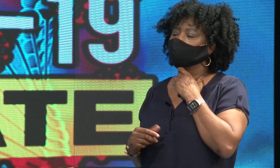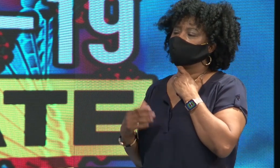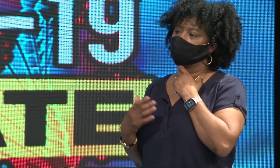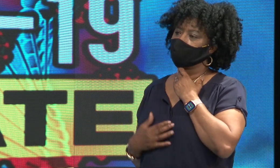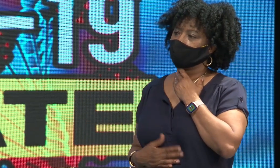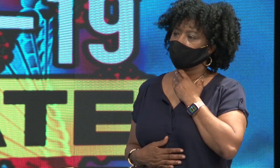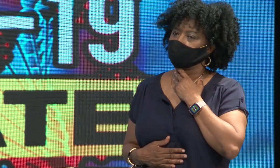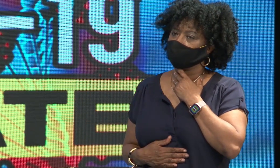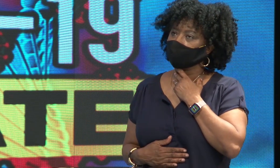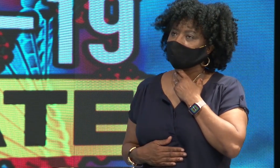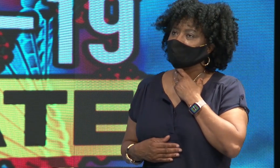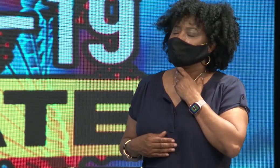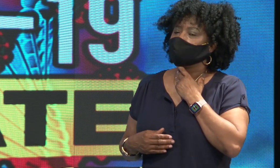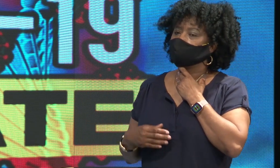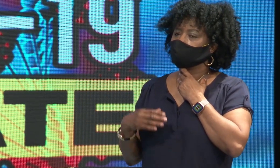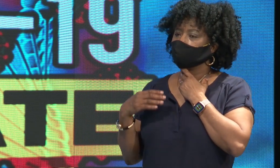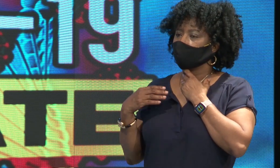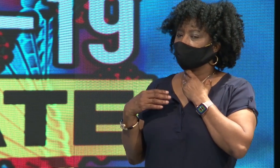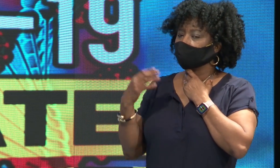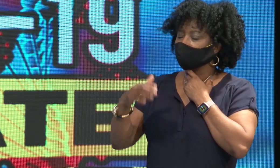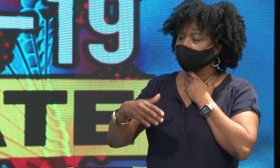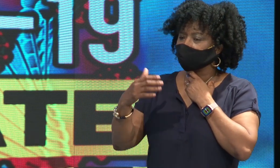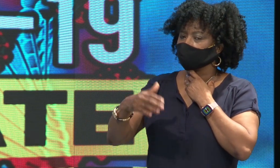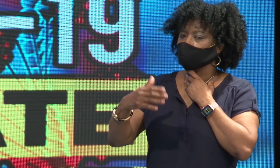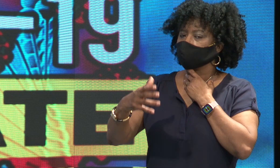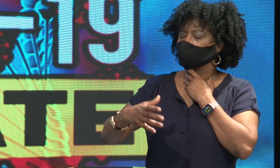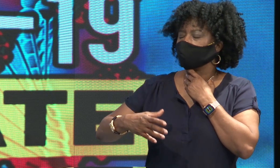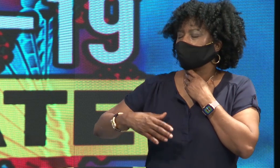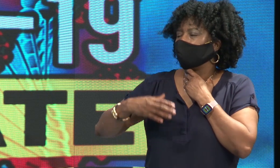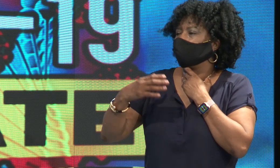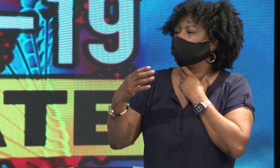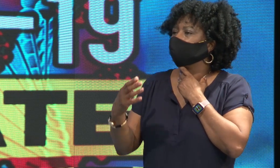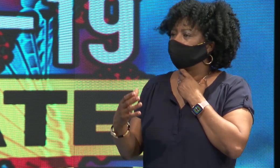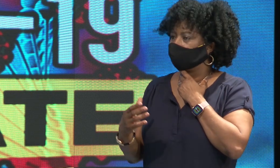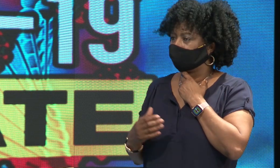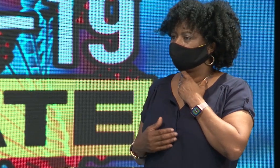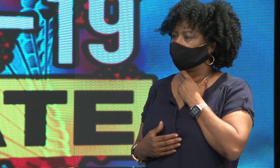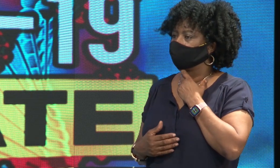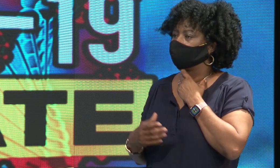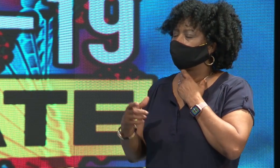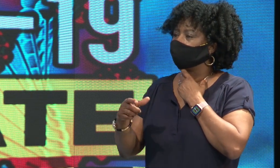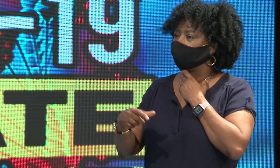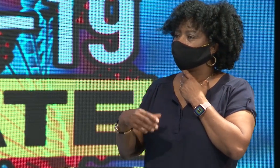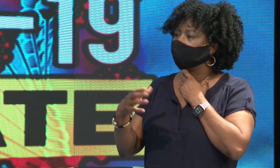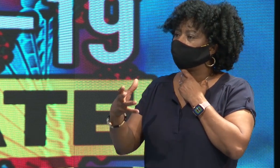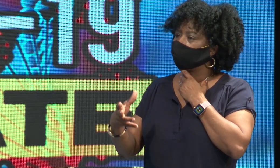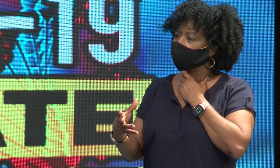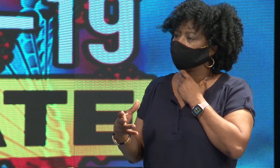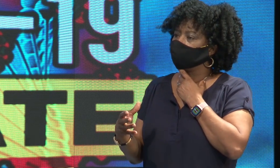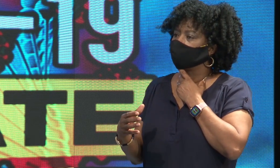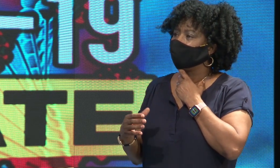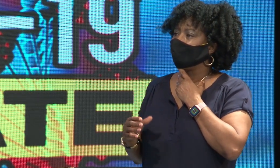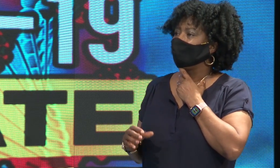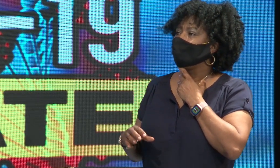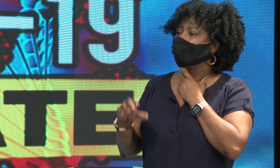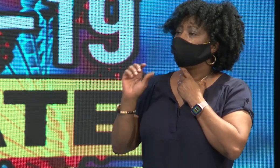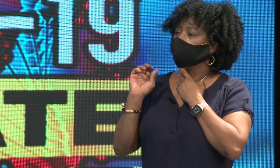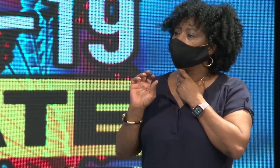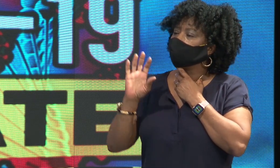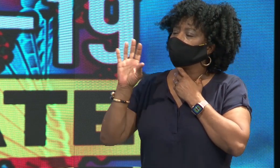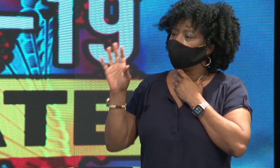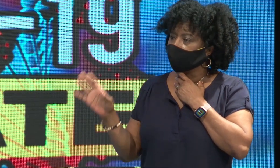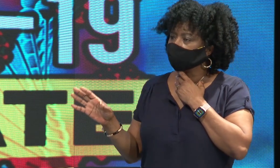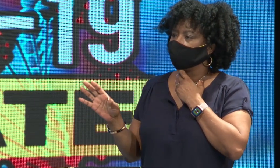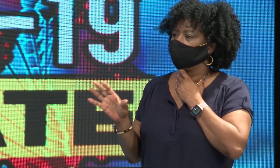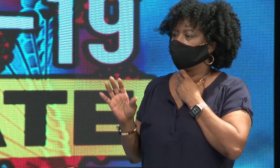geld geven just in case? Mm-hmm. Dus, en ik besef dat er ook in Suriname al heel veel gegeven is. Dus mm-hmm, de campagne die we nu gaan voeren, gaan